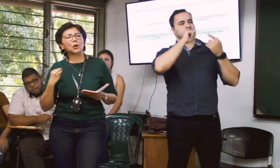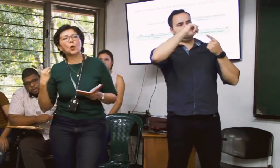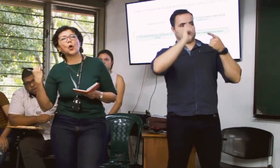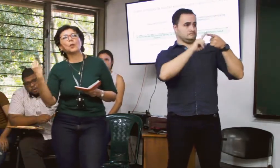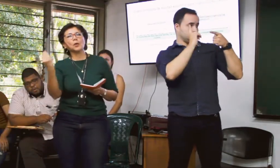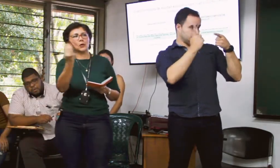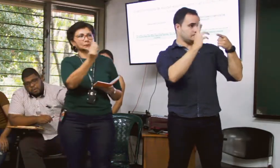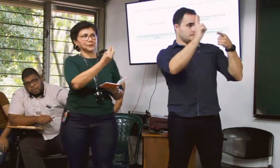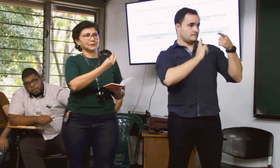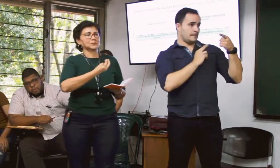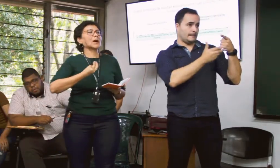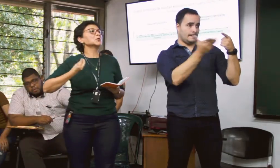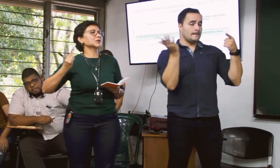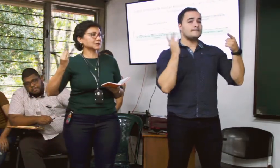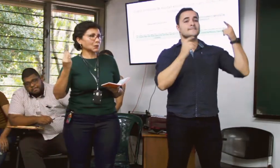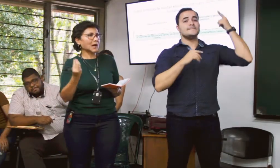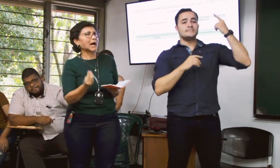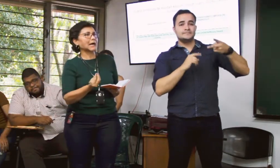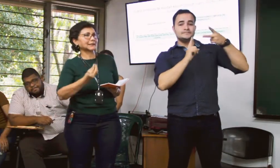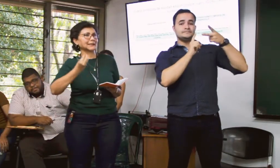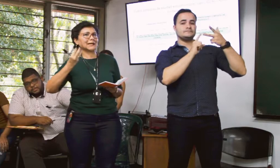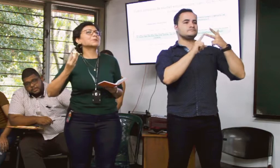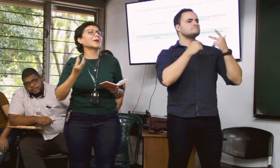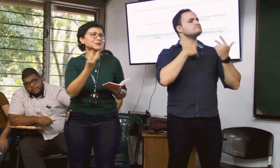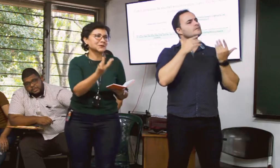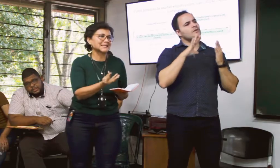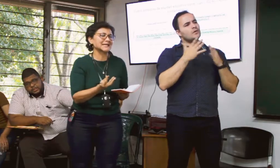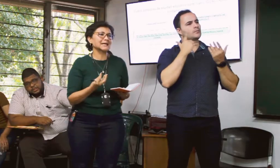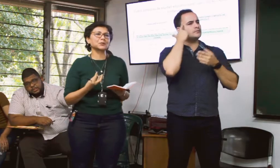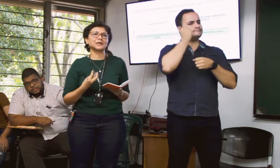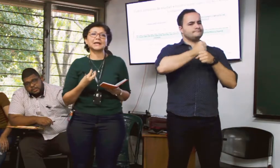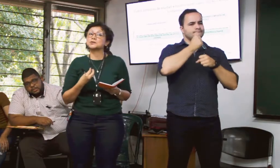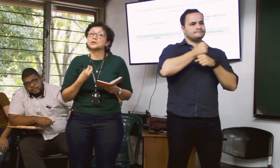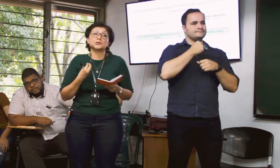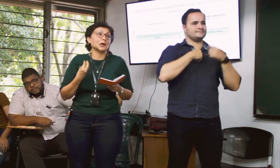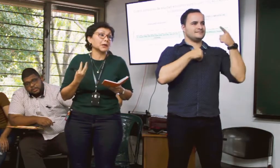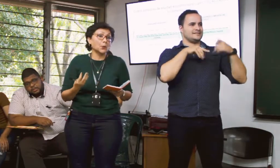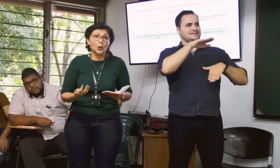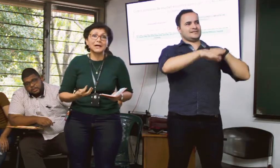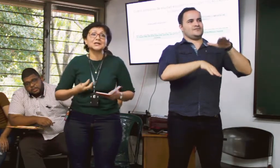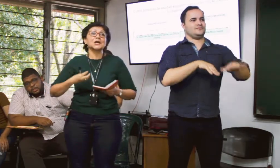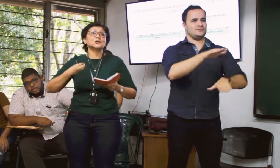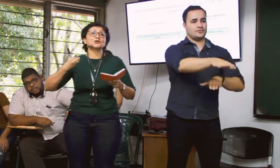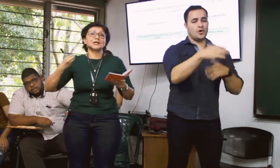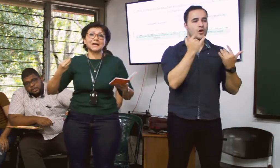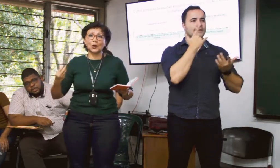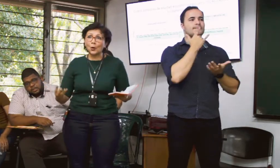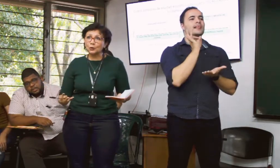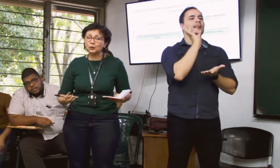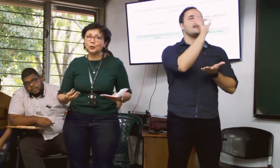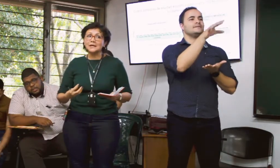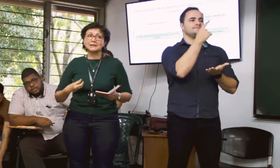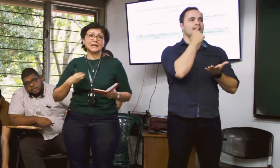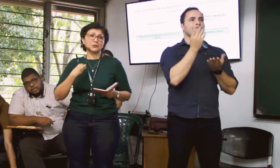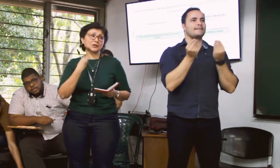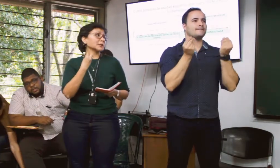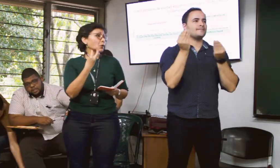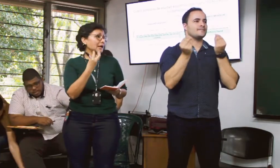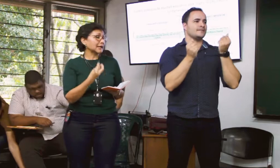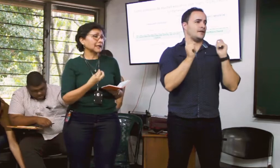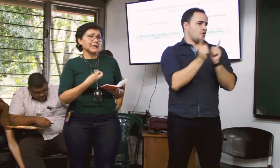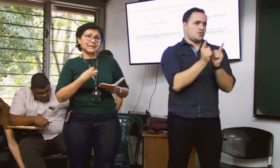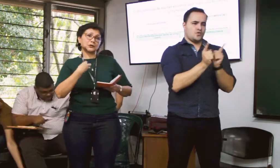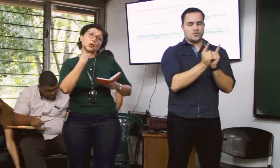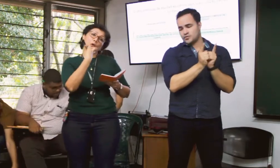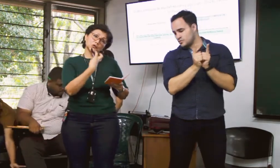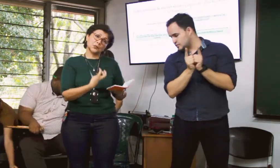es ¿cómo vamos a trabajar el paso que sigue? Porque esto es un abrebocas, nos queda corto, tenemos que